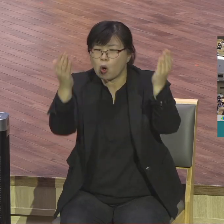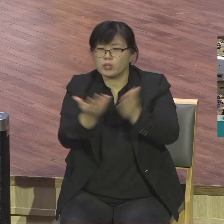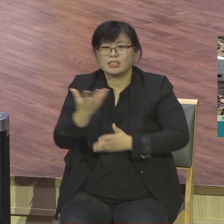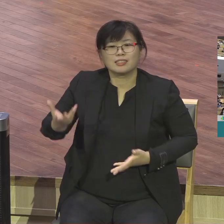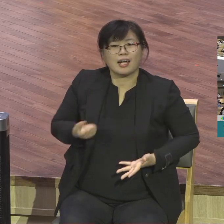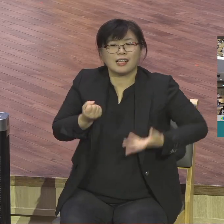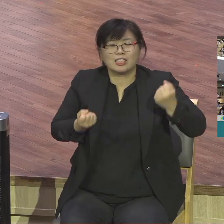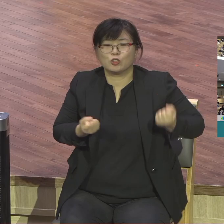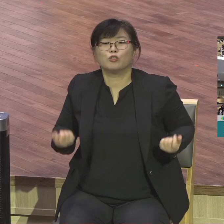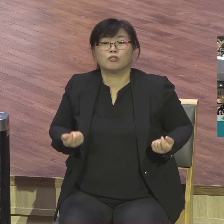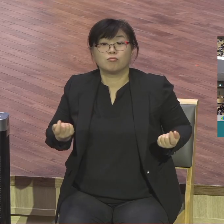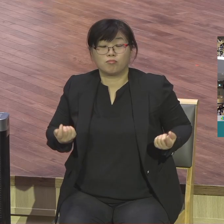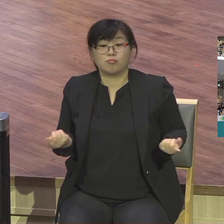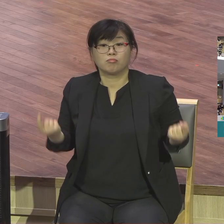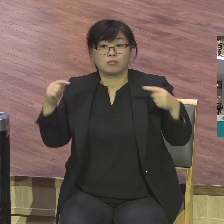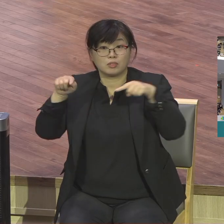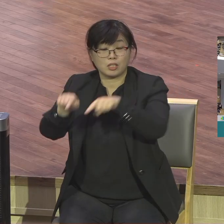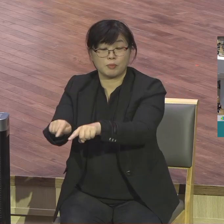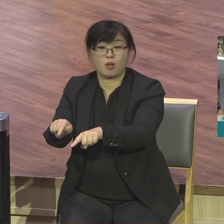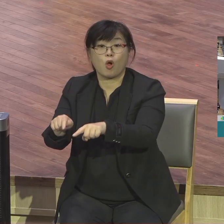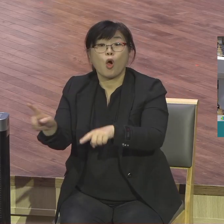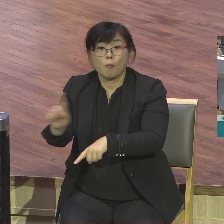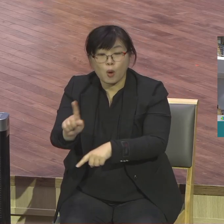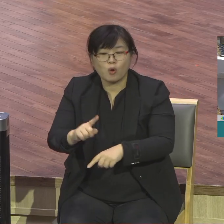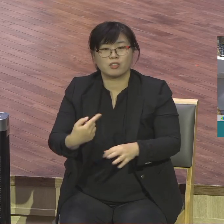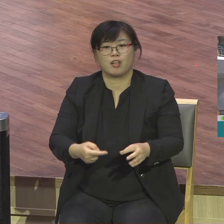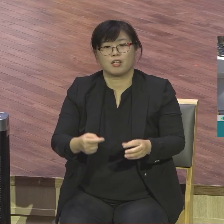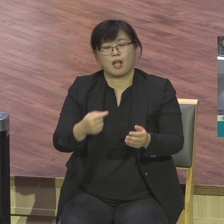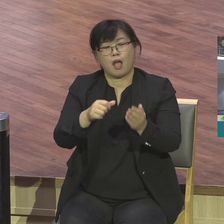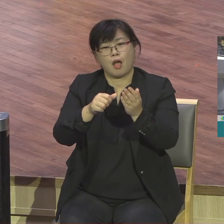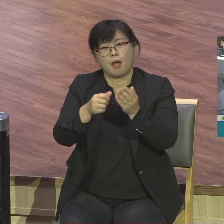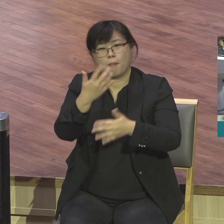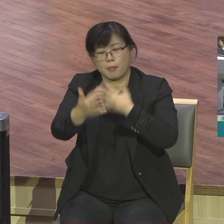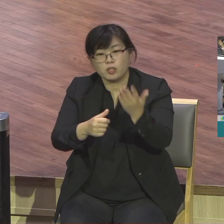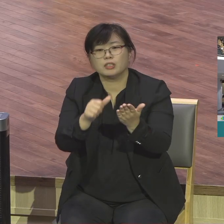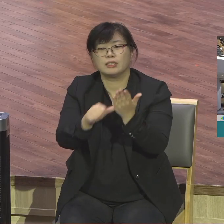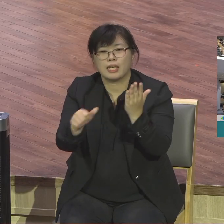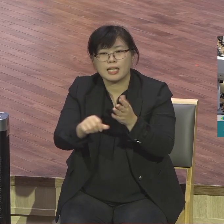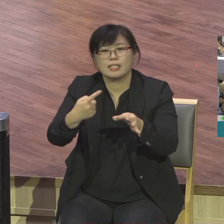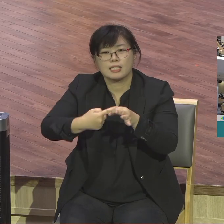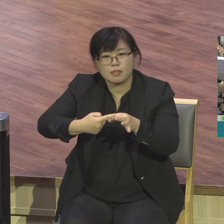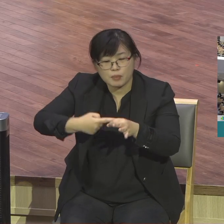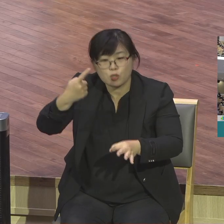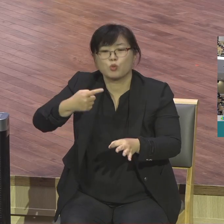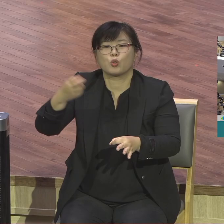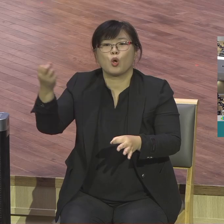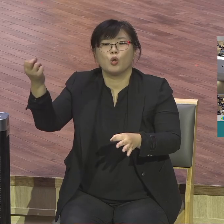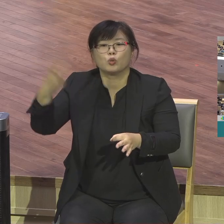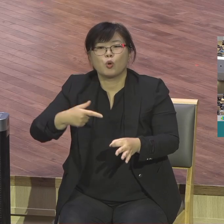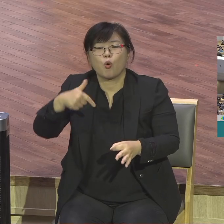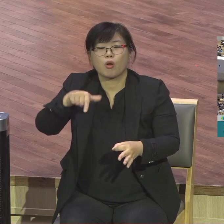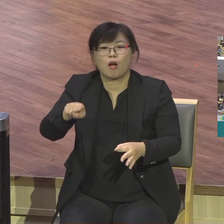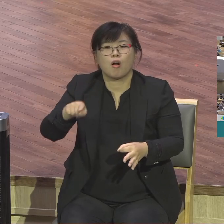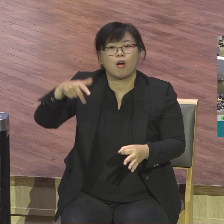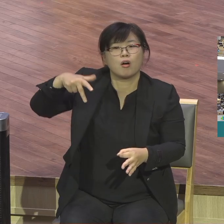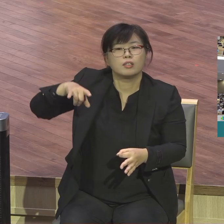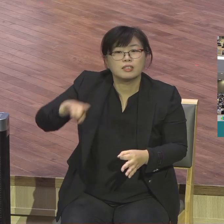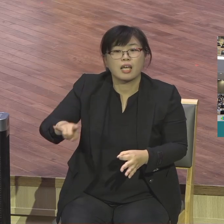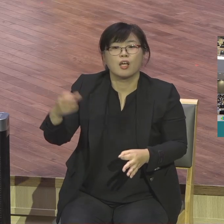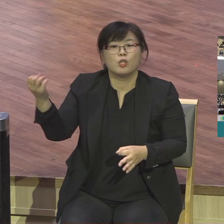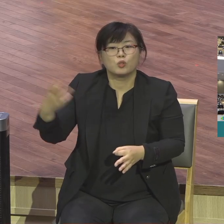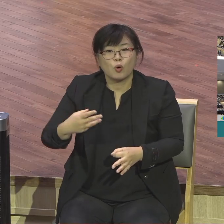너희의 번제와 너희의 희생과 너희의 11조와 너희의 손에 거제와 너희의 여호와께서 여호와께서 서운하는